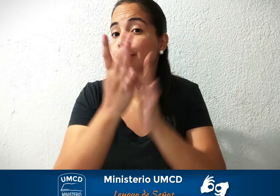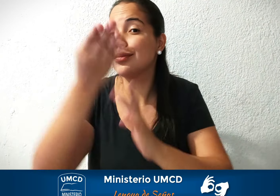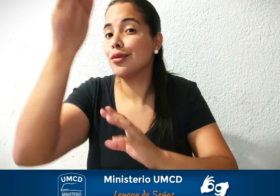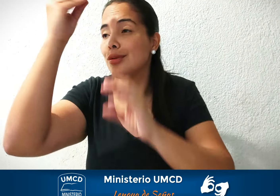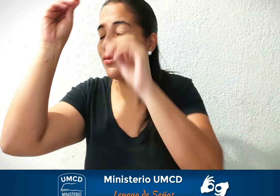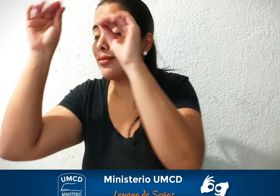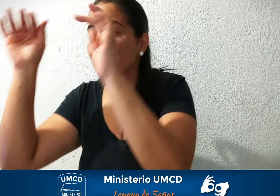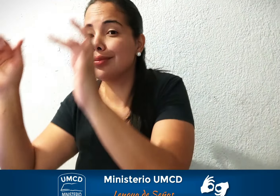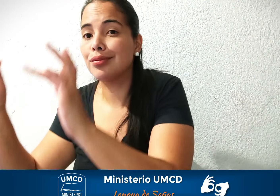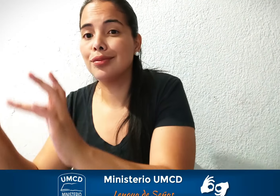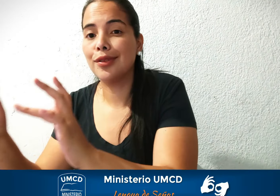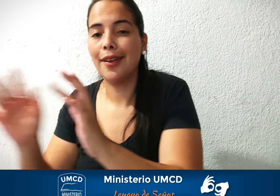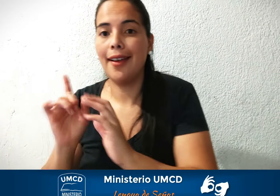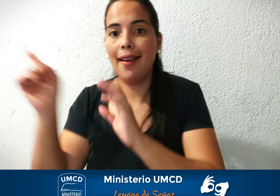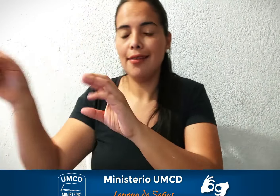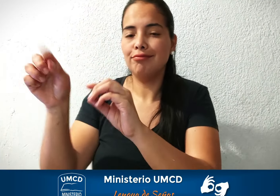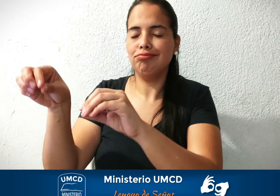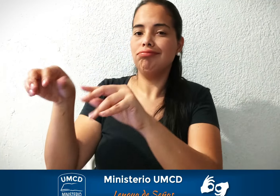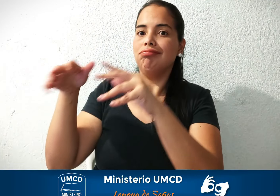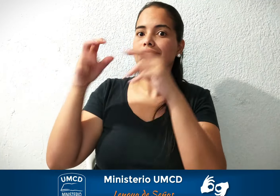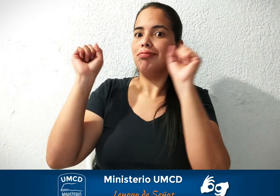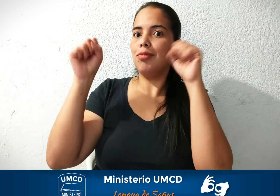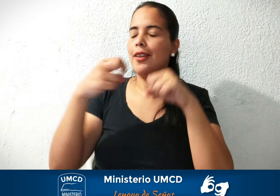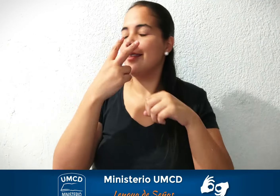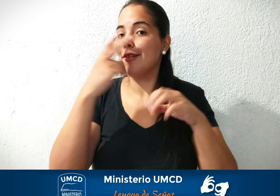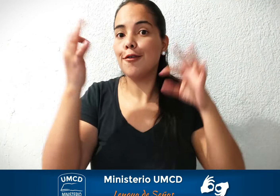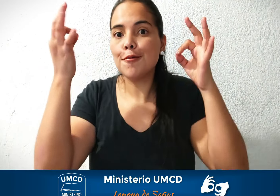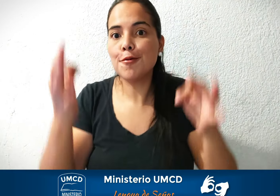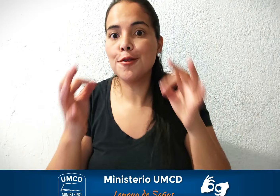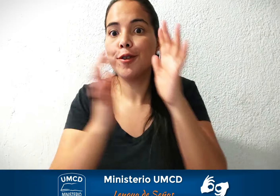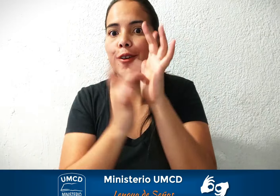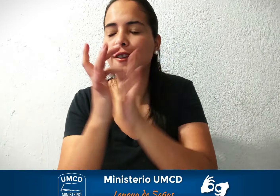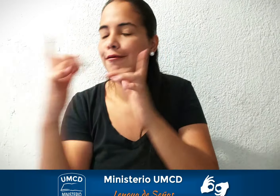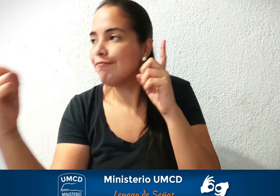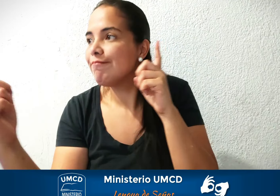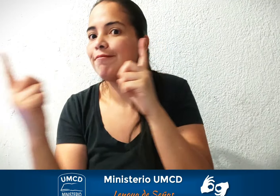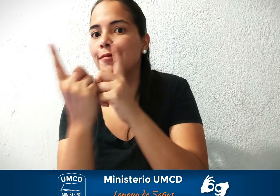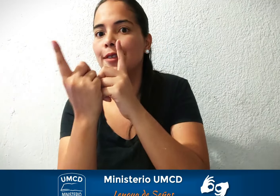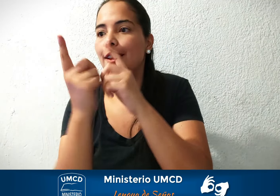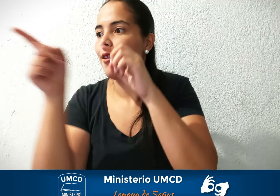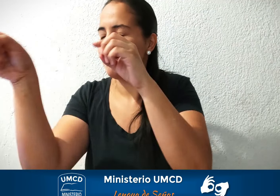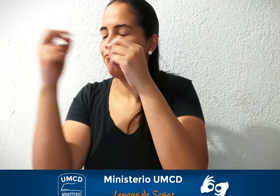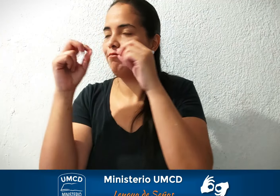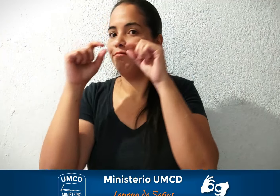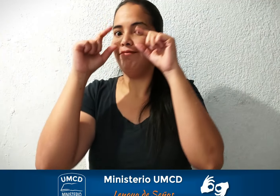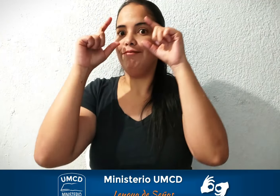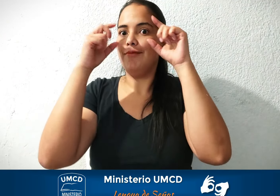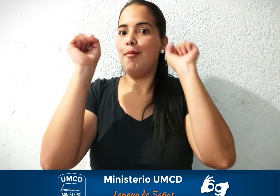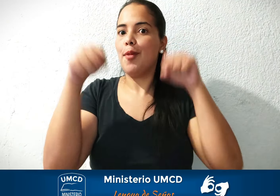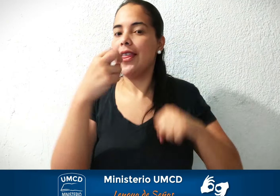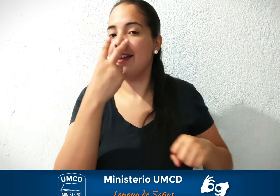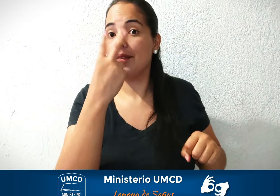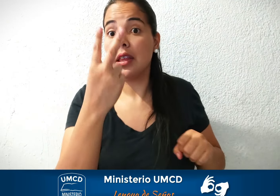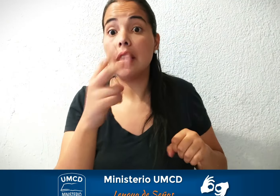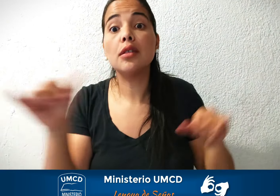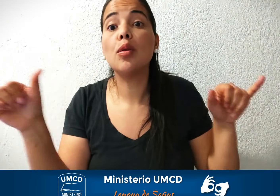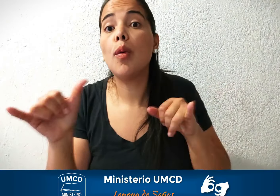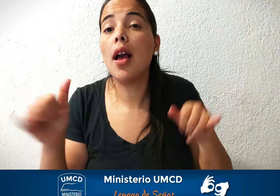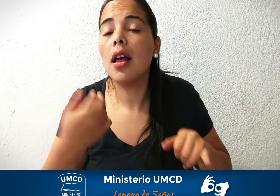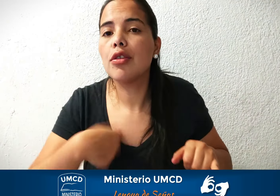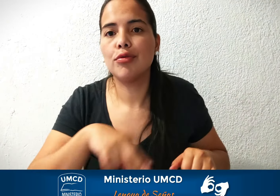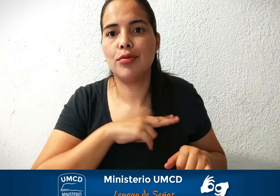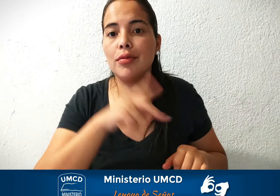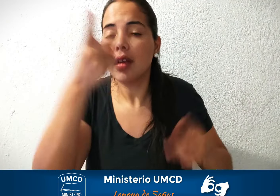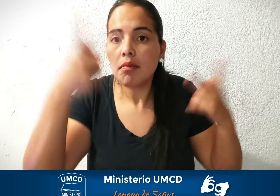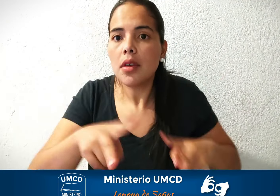que Dios había permitido este encuentro para que su nombre fuera glorificado y para que con